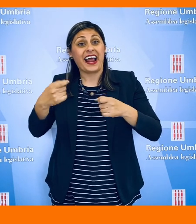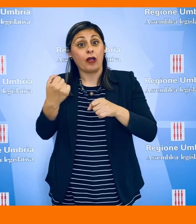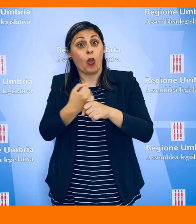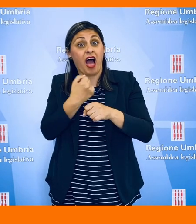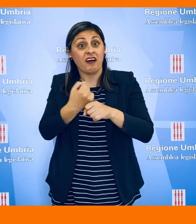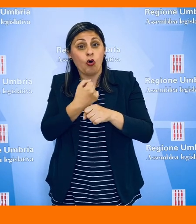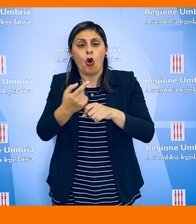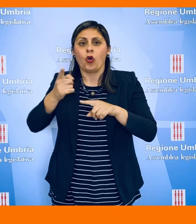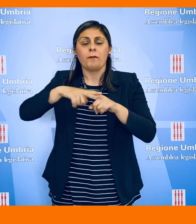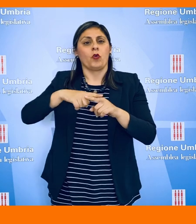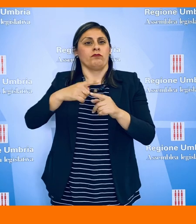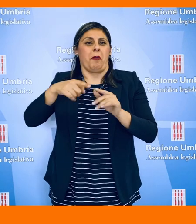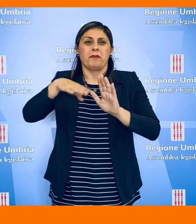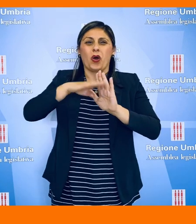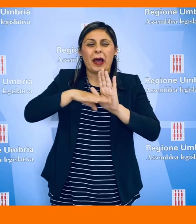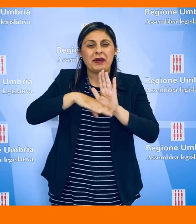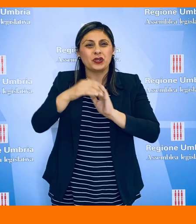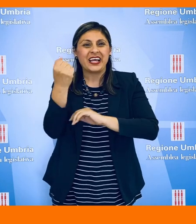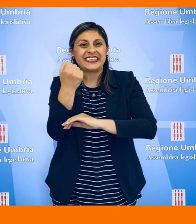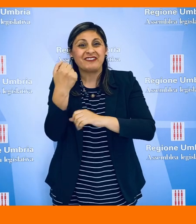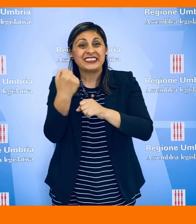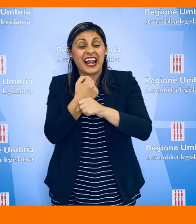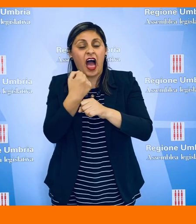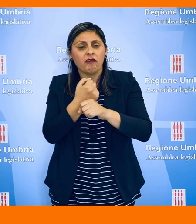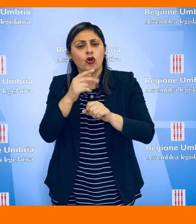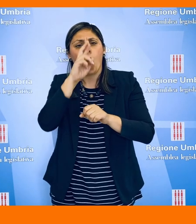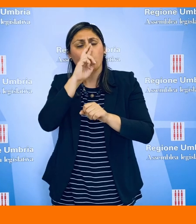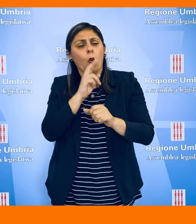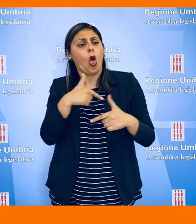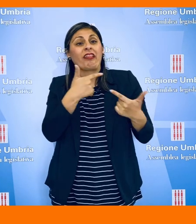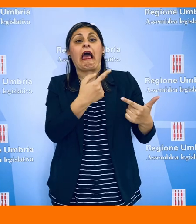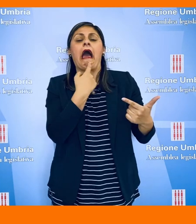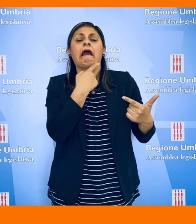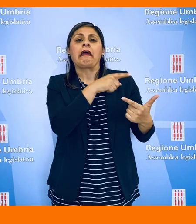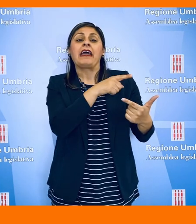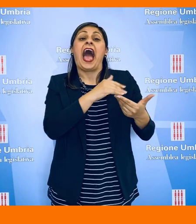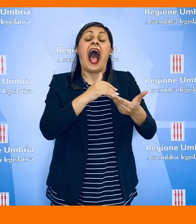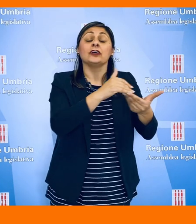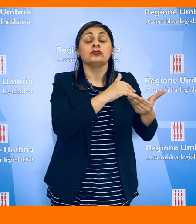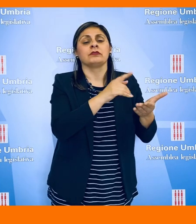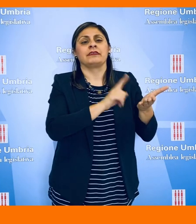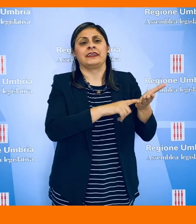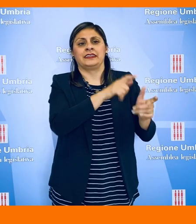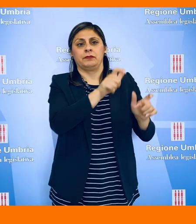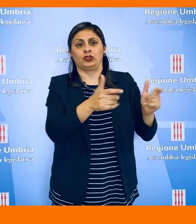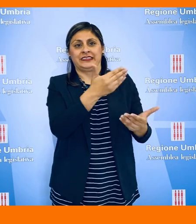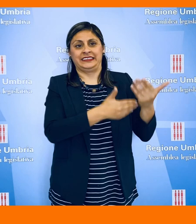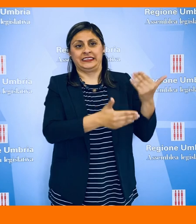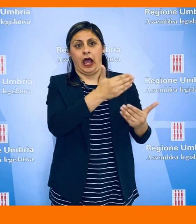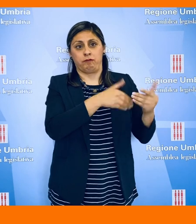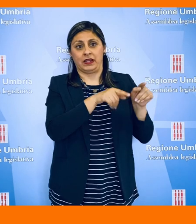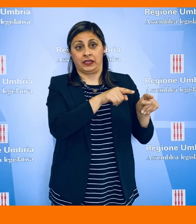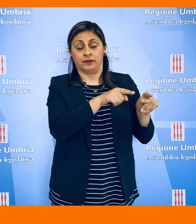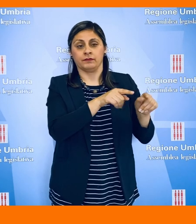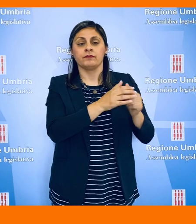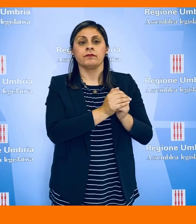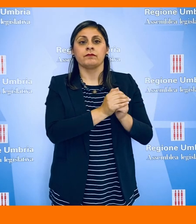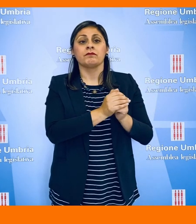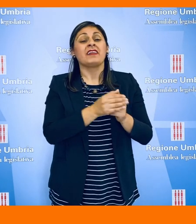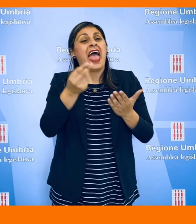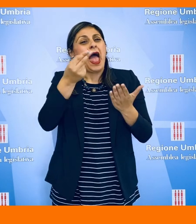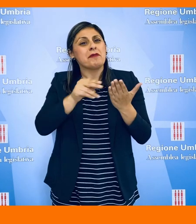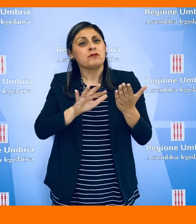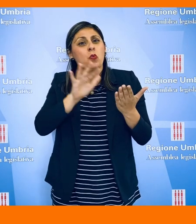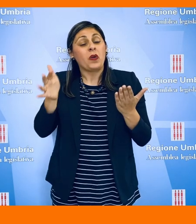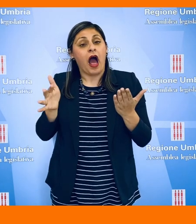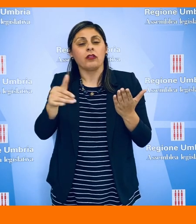mercato del lavoro e nella programmazione dei servizi per il lavoro delle associazioni per i diritti delle persone con disabilità.